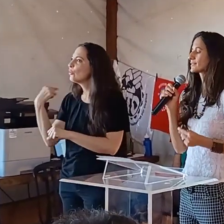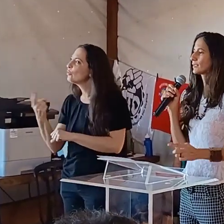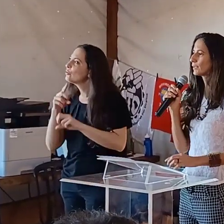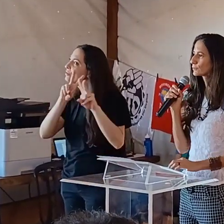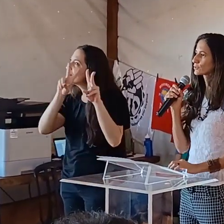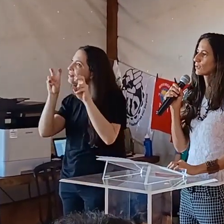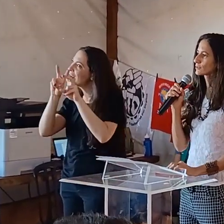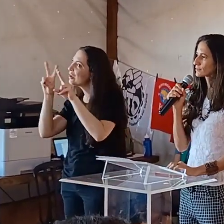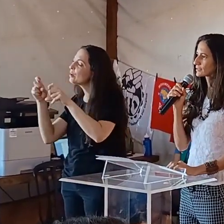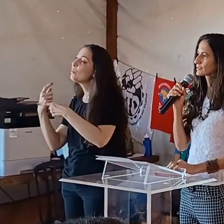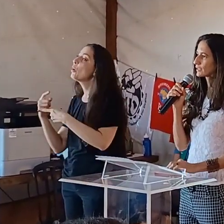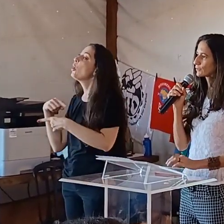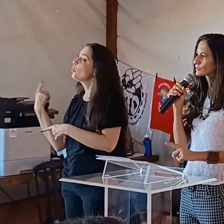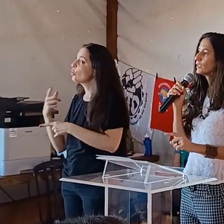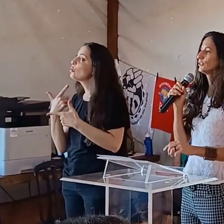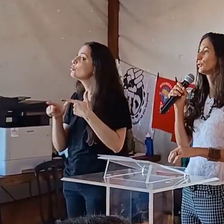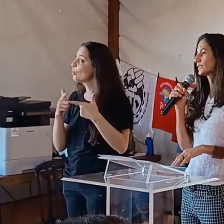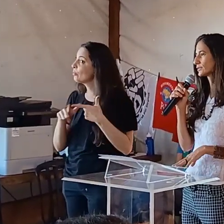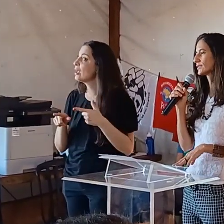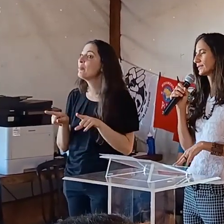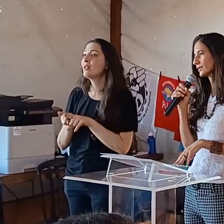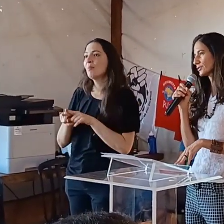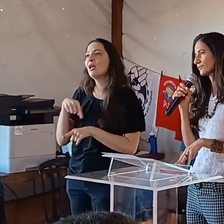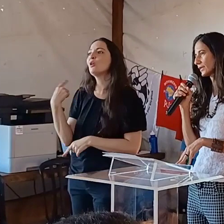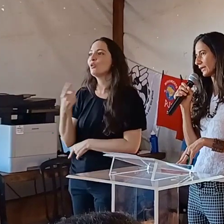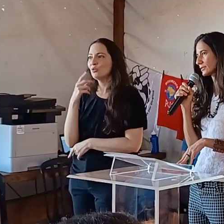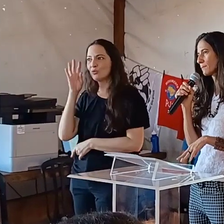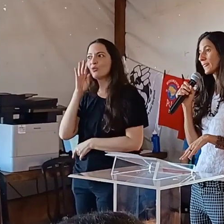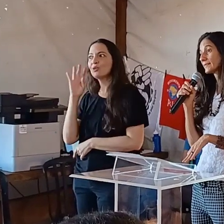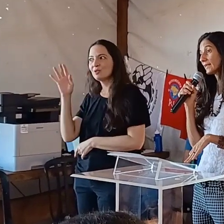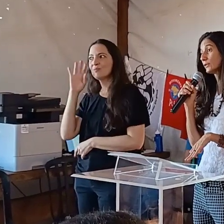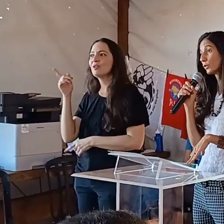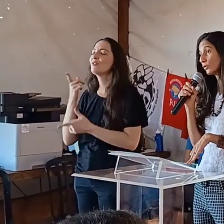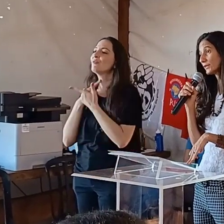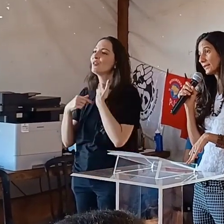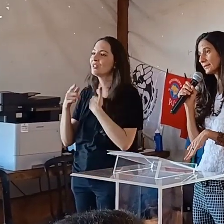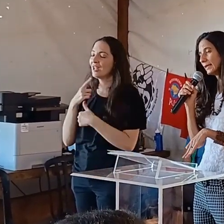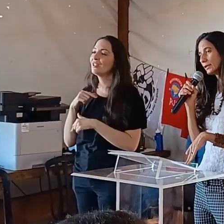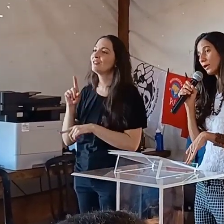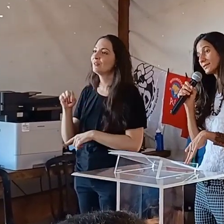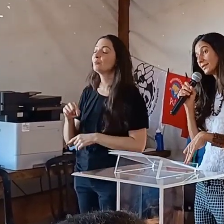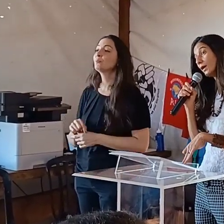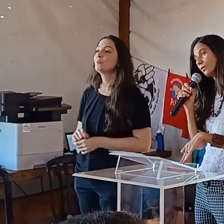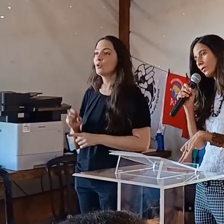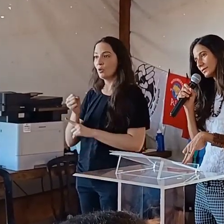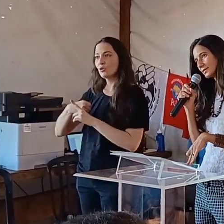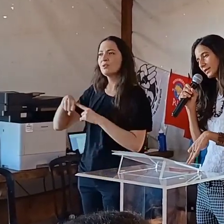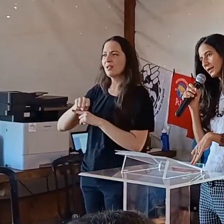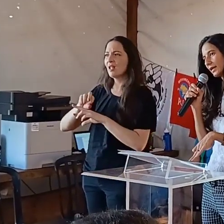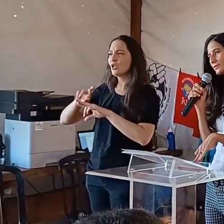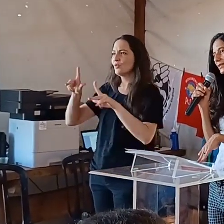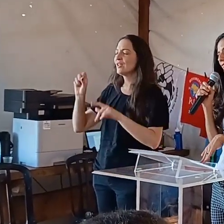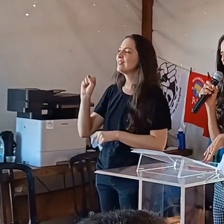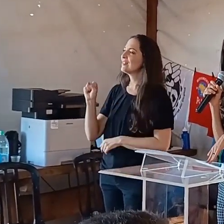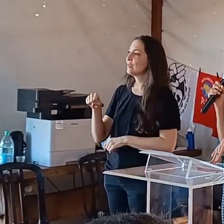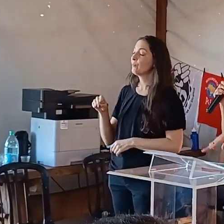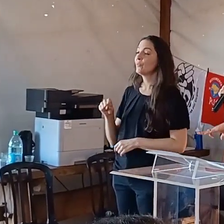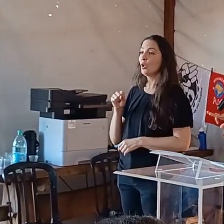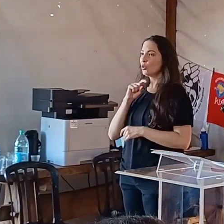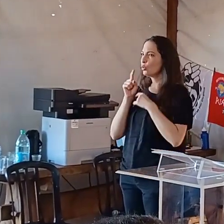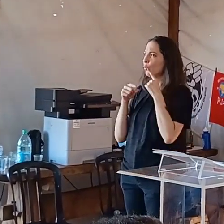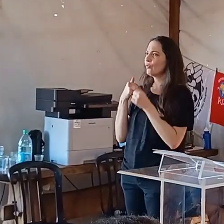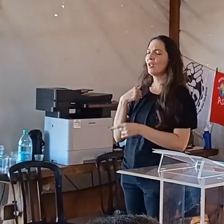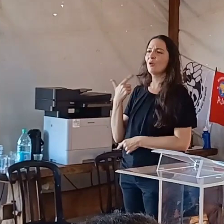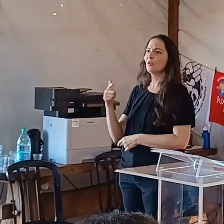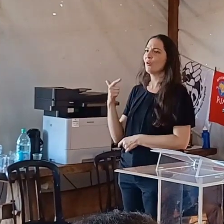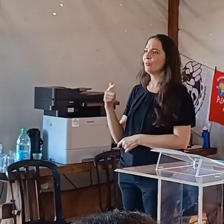dores, mas também os nossos anseios de uma sociedade diferente. Sem dúvida, nós não conseguiremos avançar